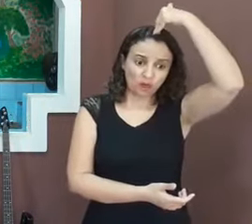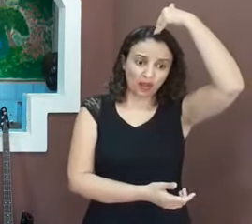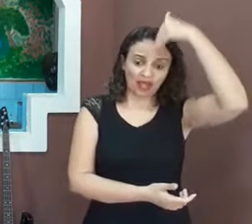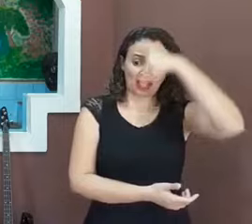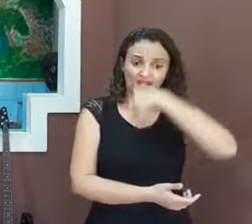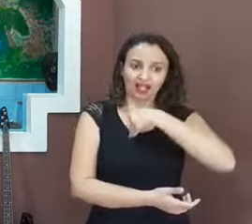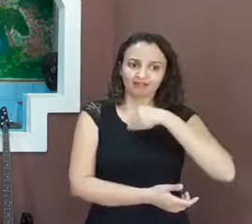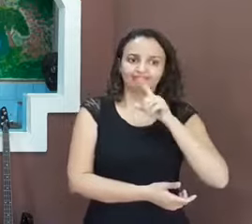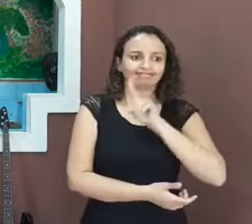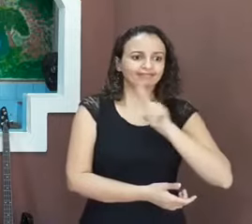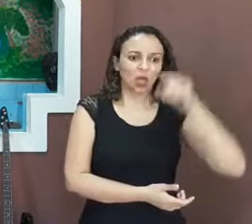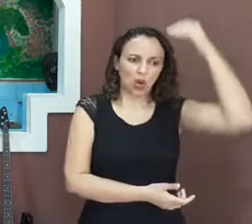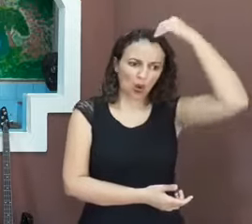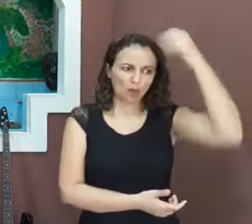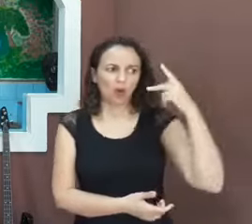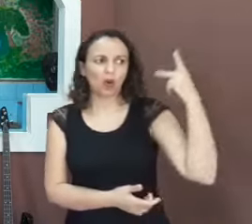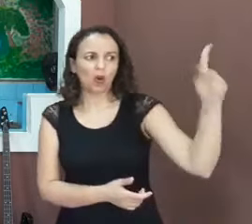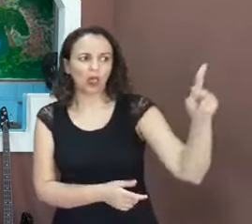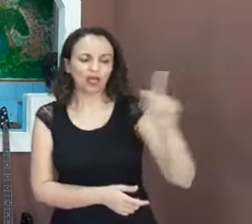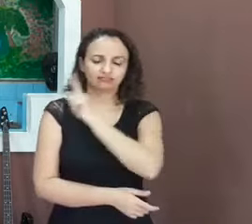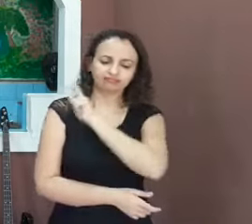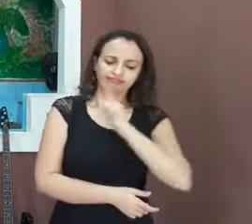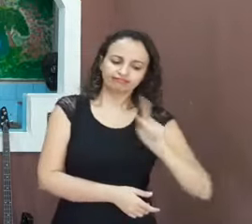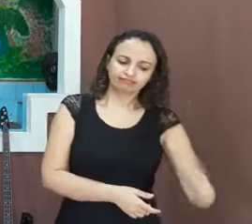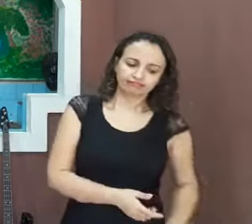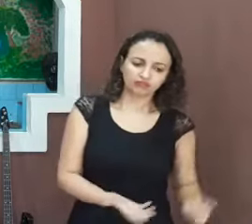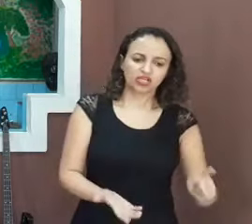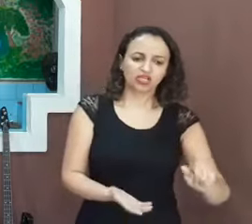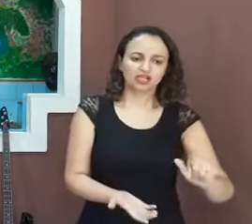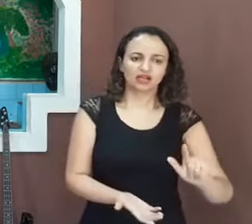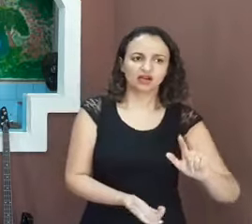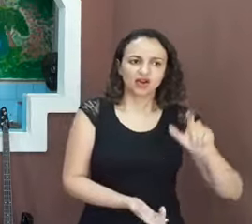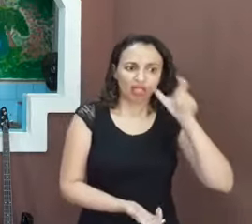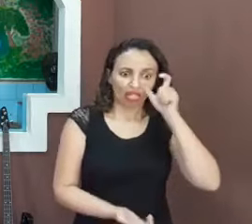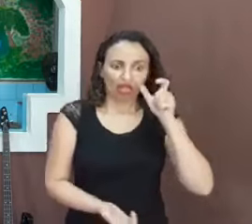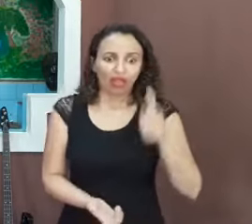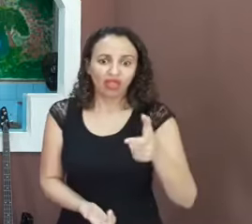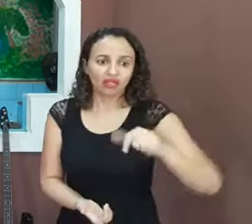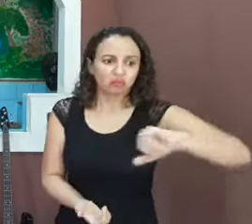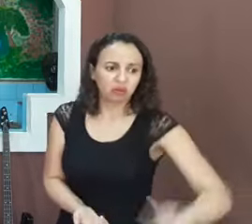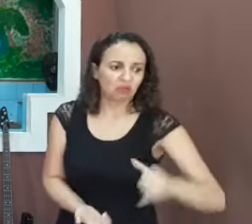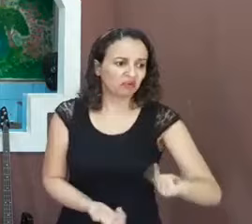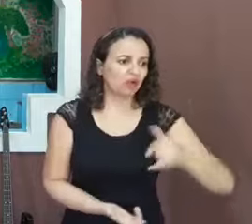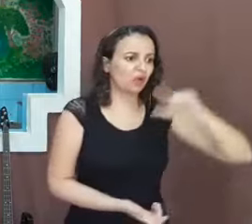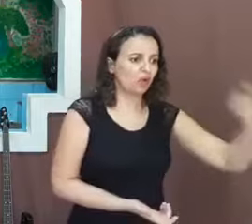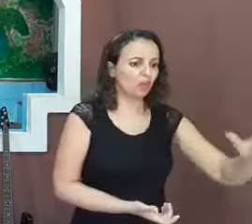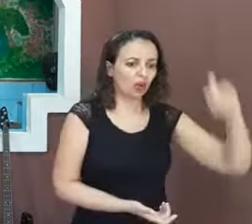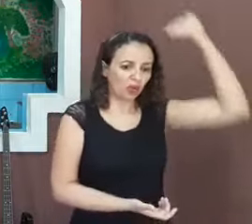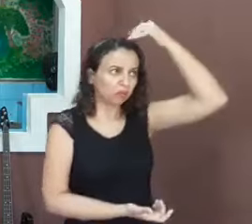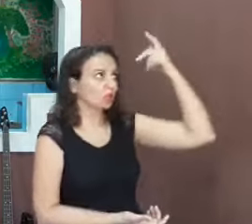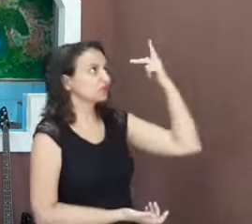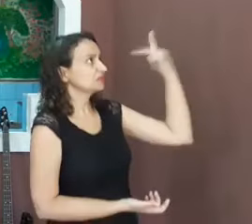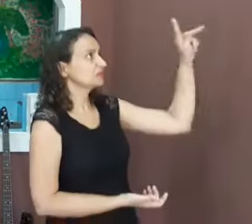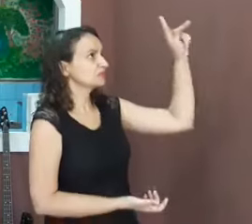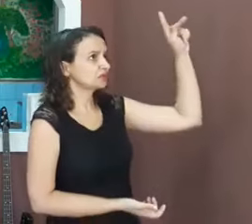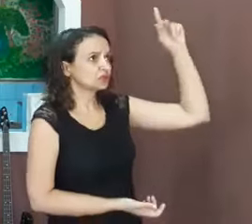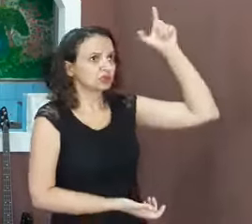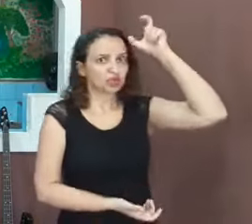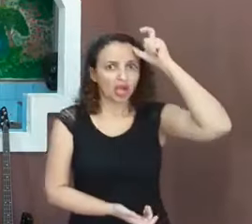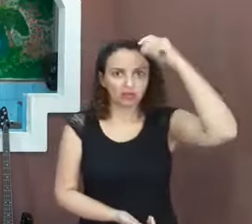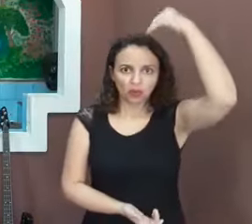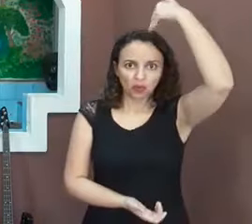do sistema, é culpa do governo, é culpa da exploração, é culpa de não sei o que, é culpa de Deus, é culpa do diabo, é